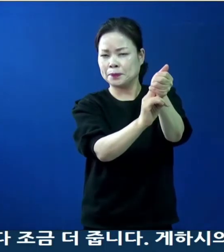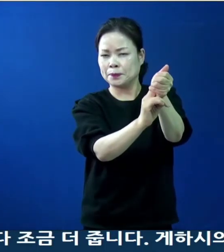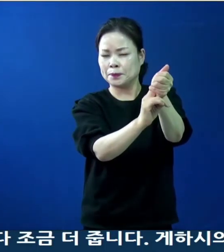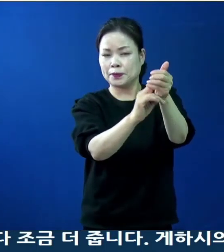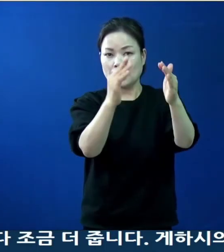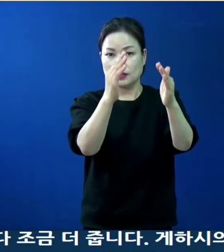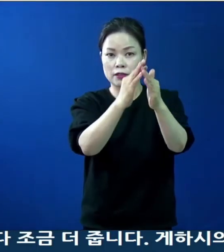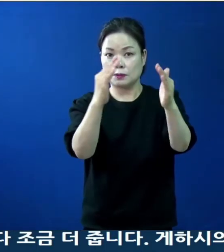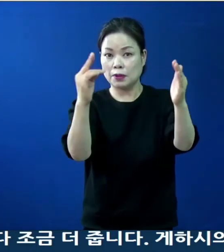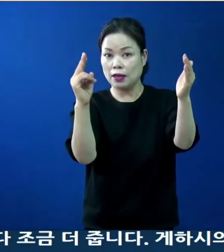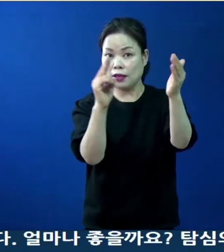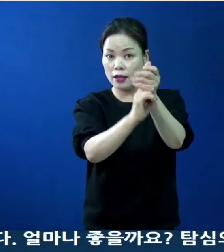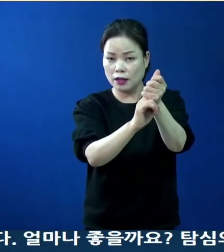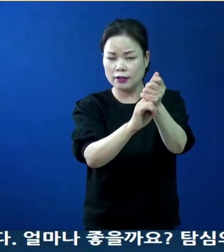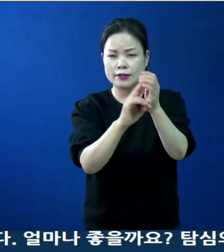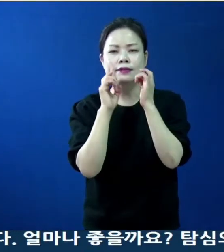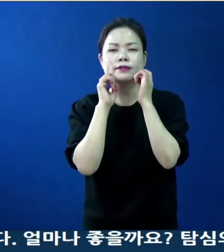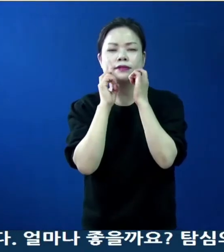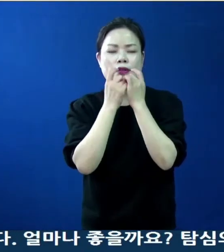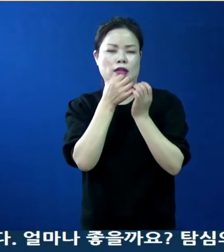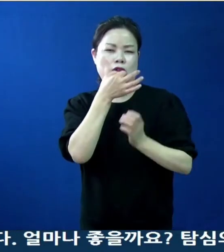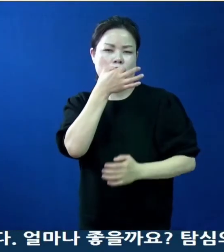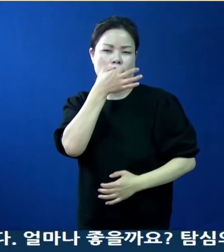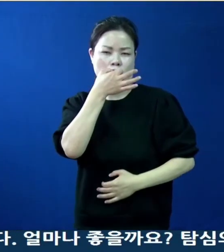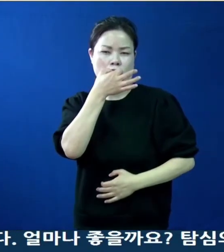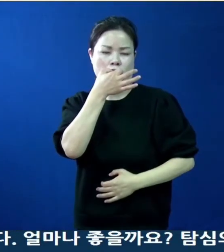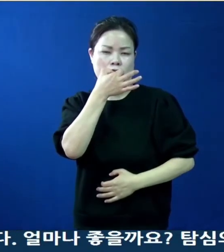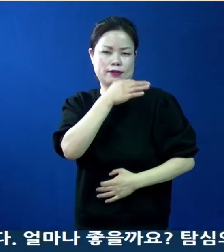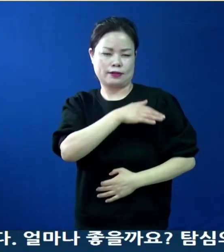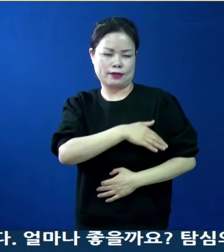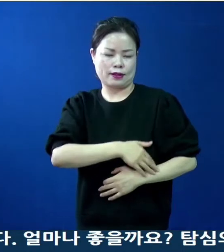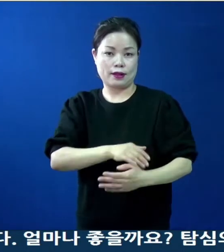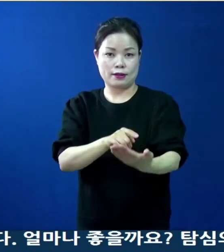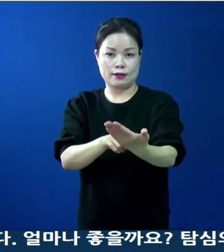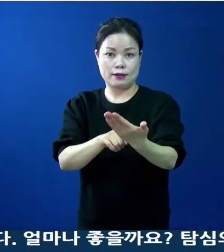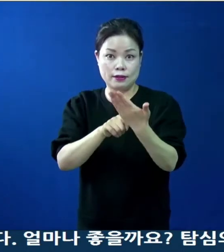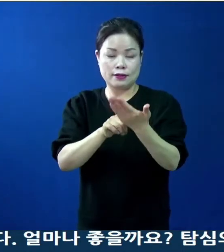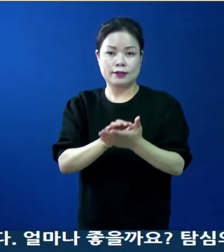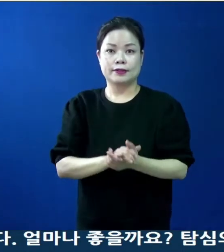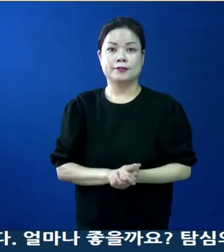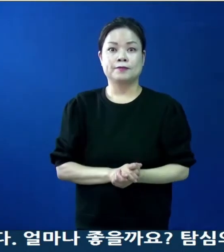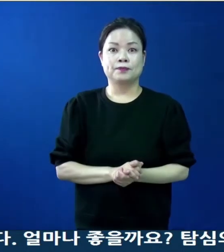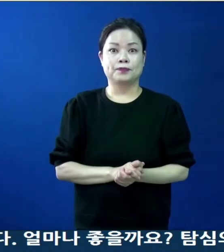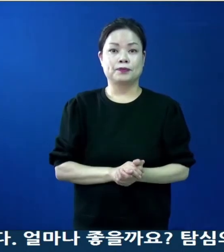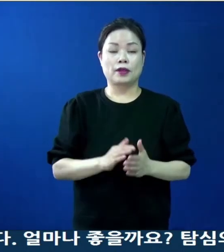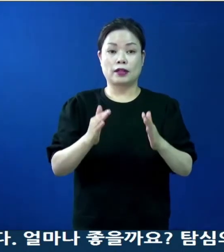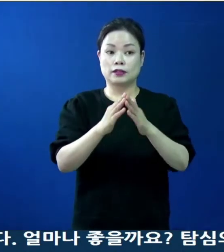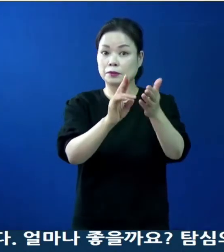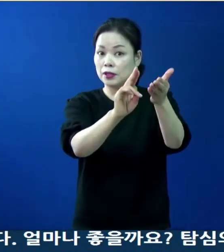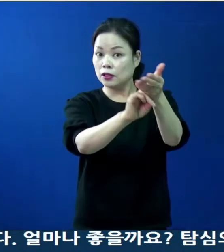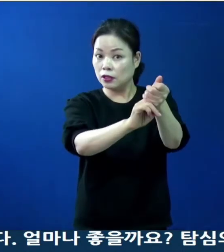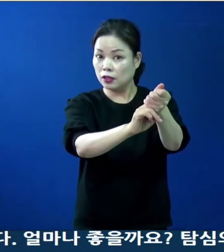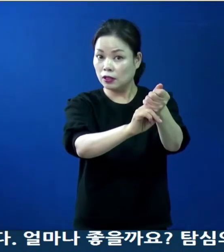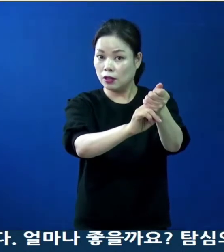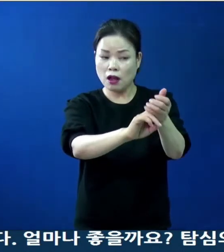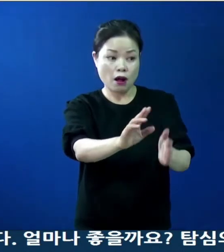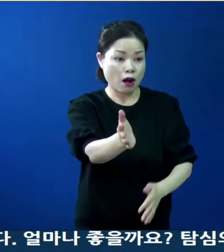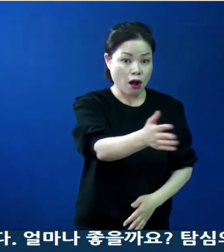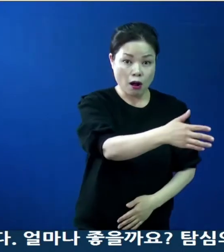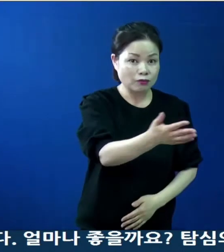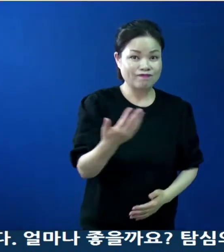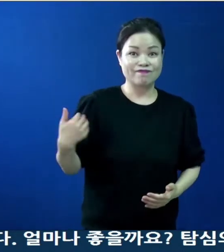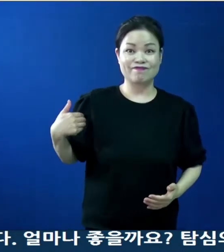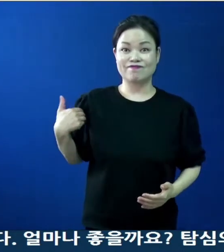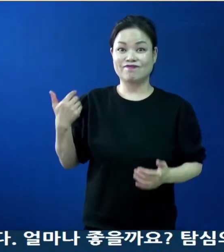감추어요. 개인의 욕심이라는 것을 우리가 잘 알 수 있는 겁니다. 집에 숨겨놓고 아무도 모를